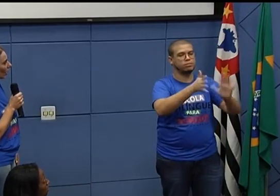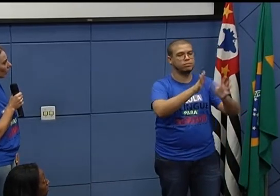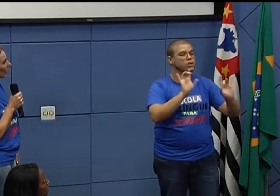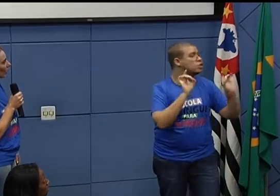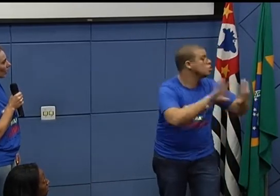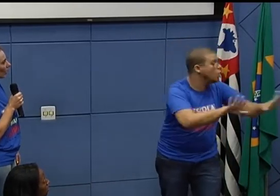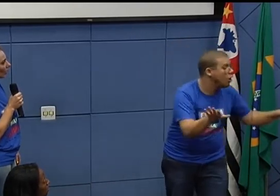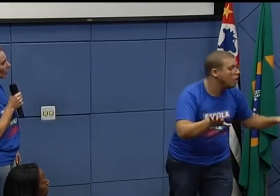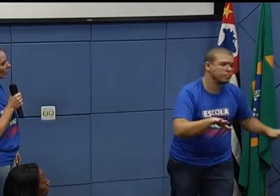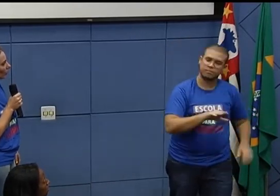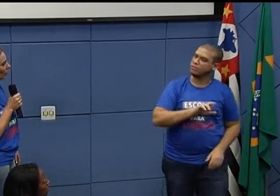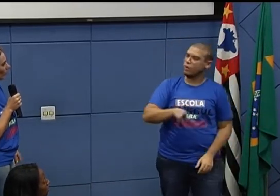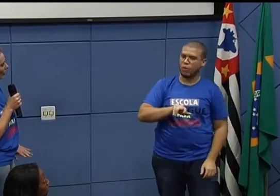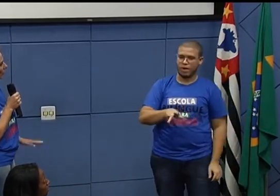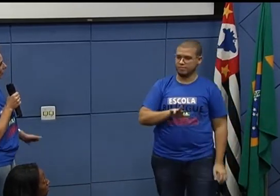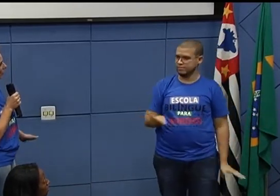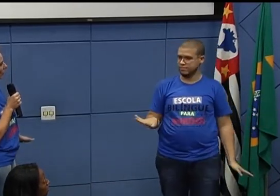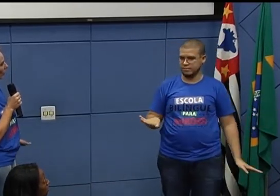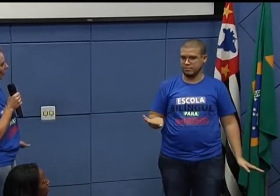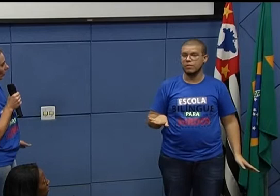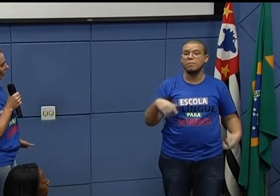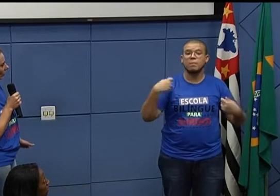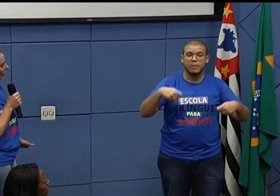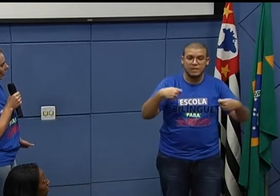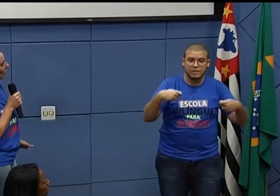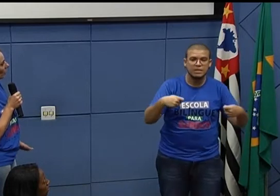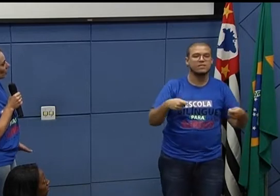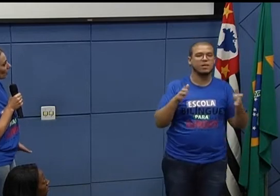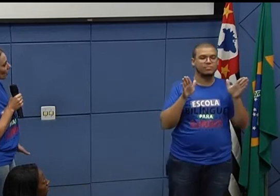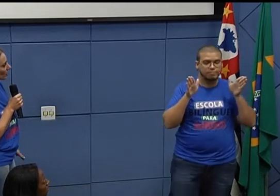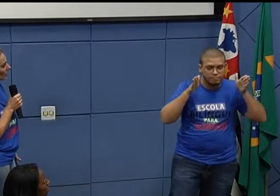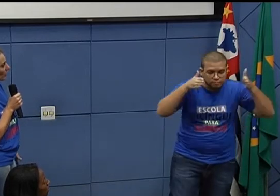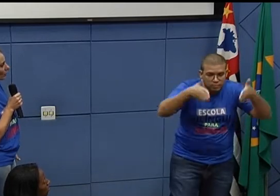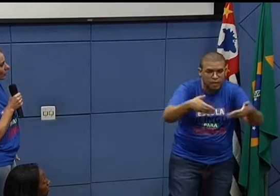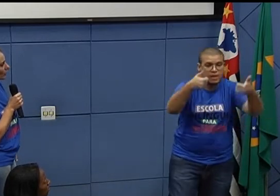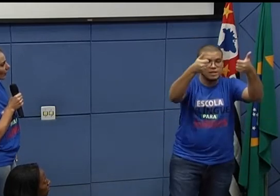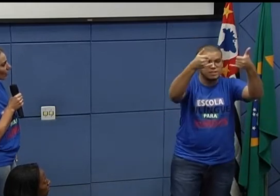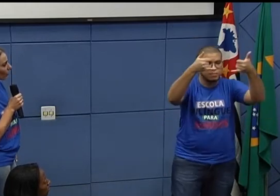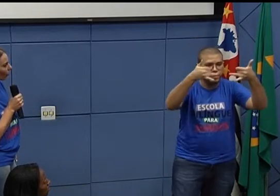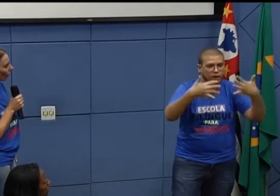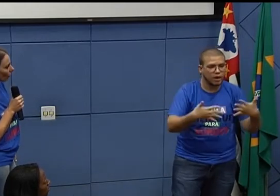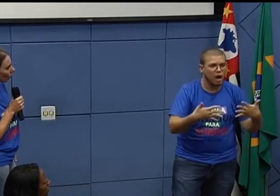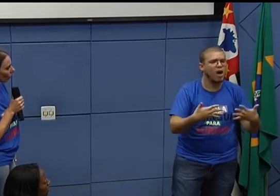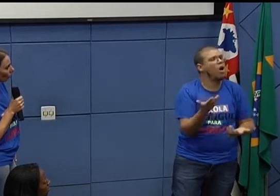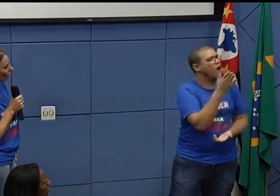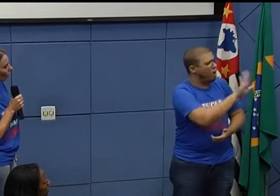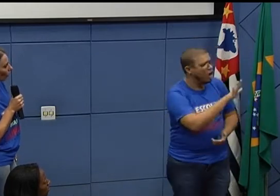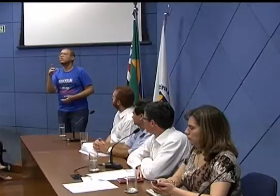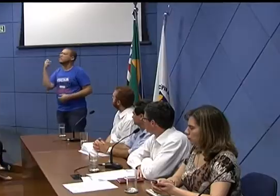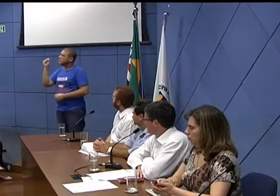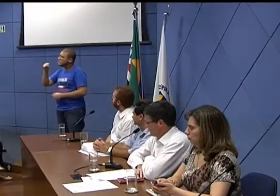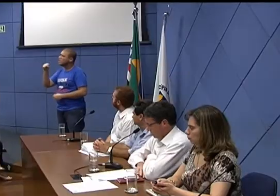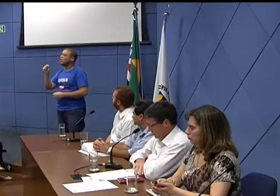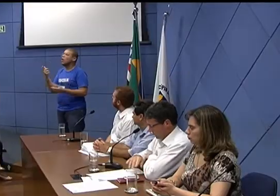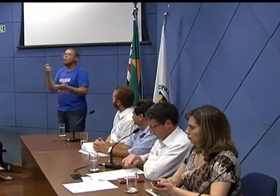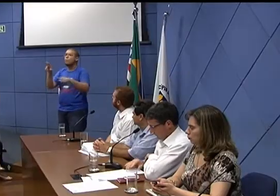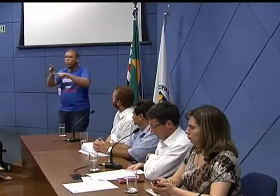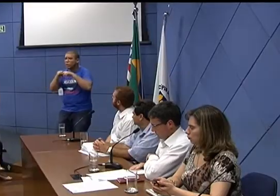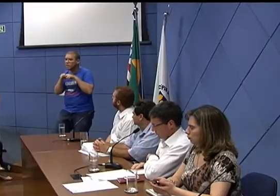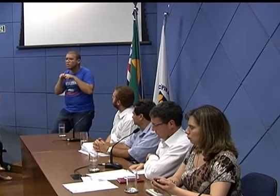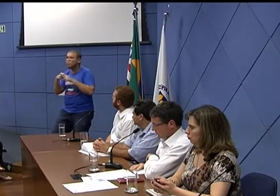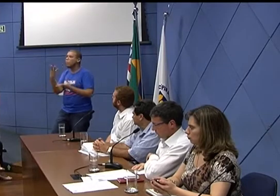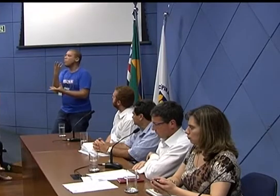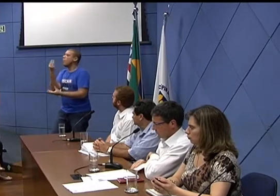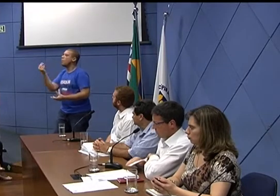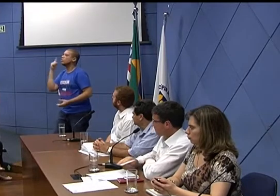intérprete lá, língua de sinais e pronto, acabou. Só isso. Nós precisamos que tenha um foco, que uma pessoa que